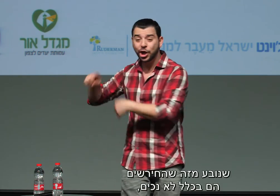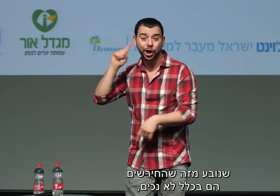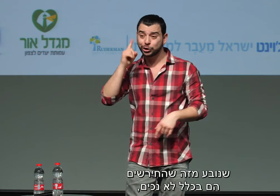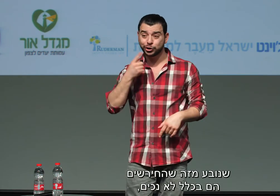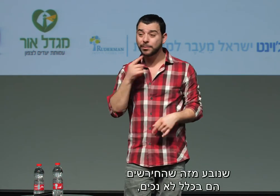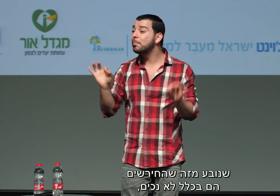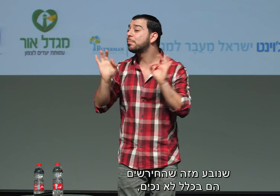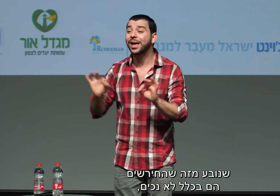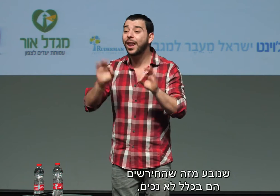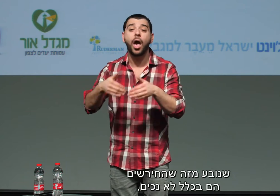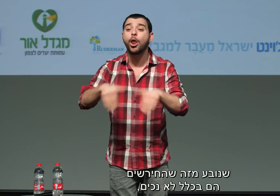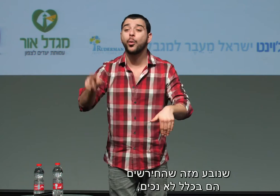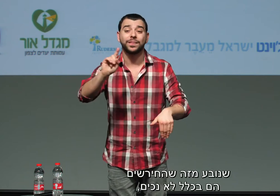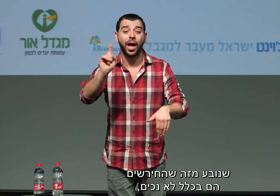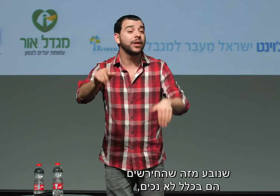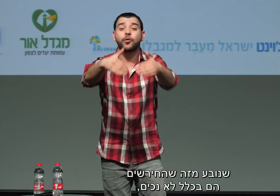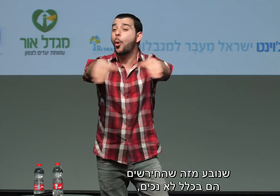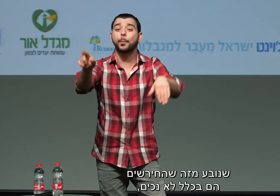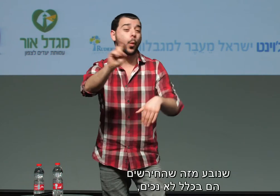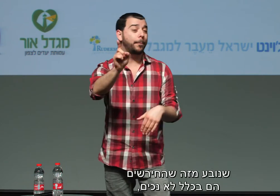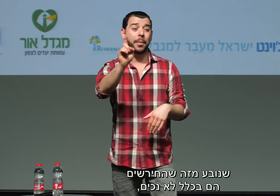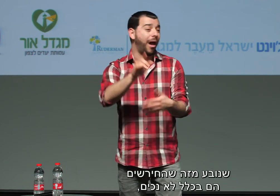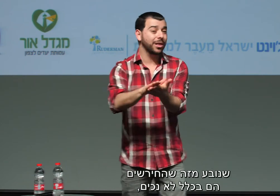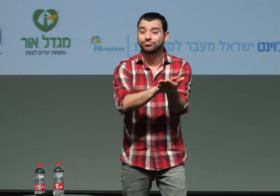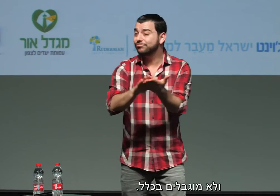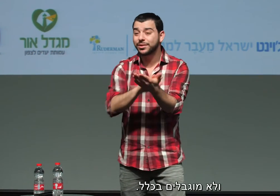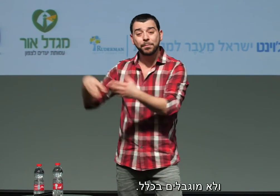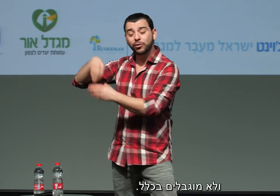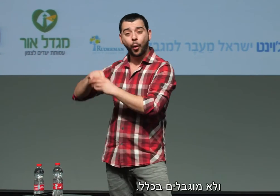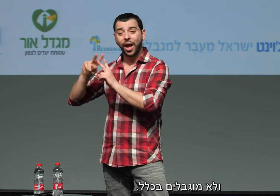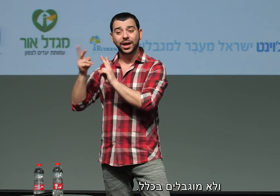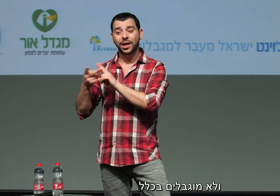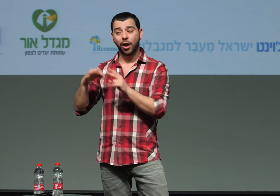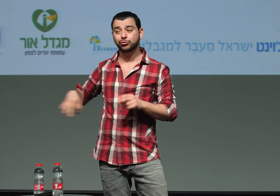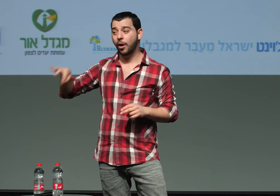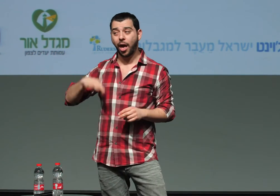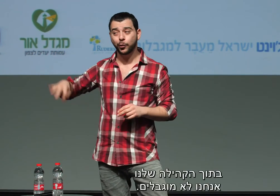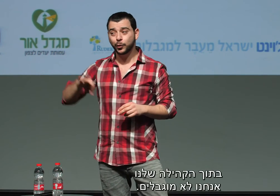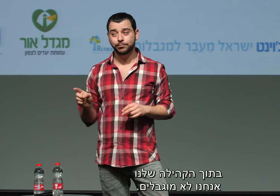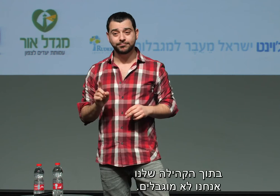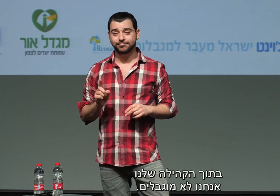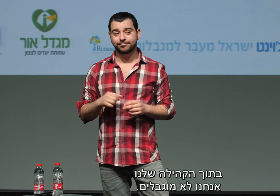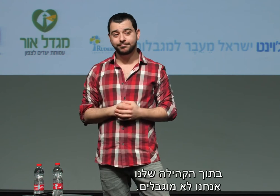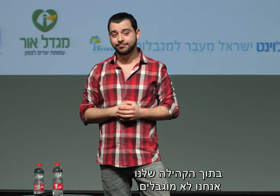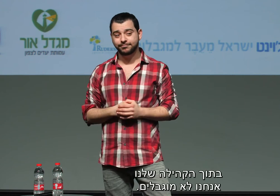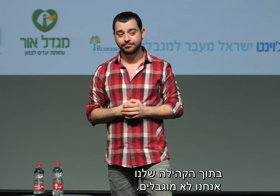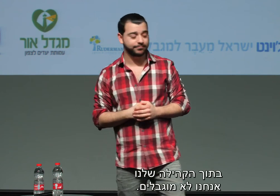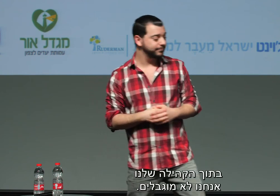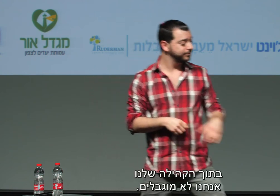שנובע מזה שהחרשים הם בכלל לא נכים ולא מוגבלים בכלל. בתוך הקהילה שלנו אנחנו לא מוגבלים.